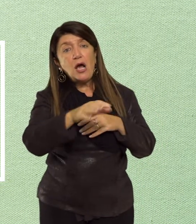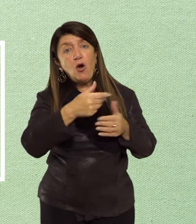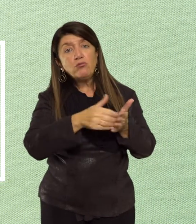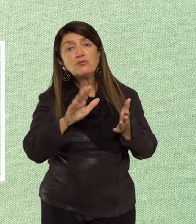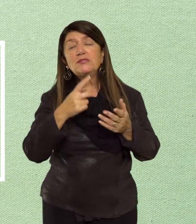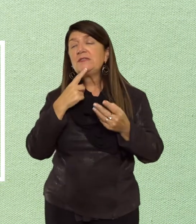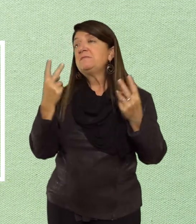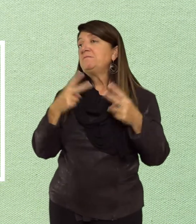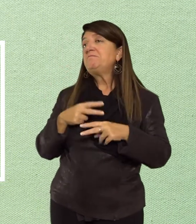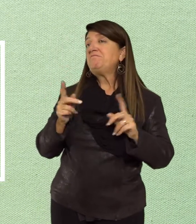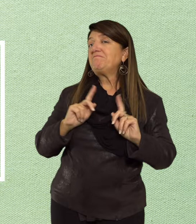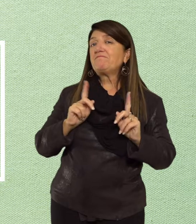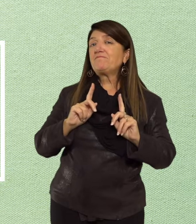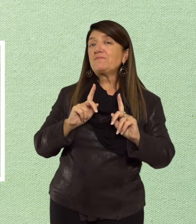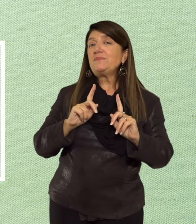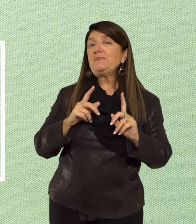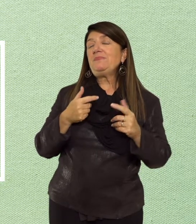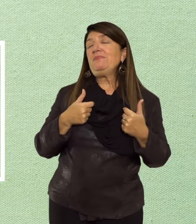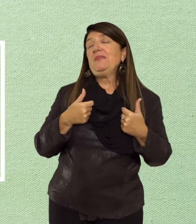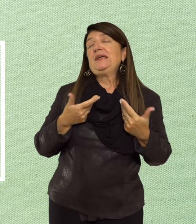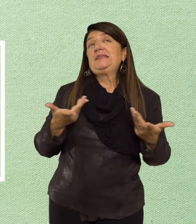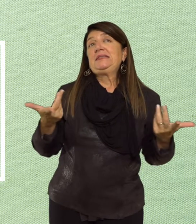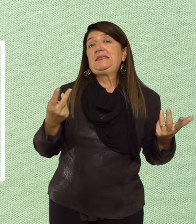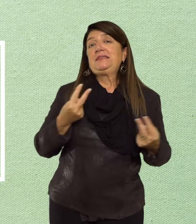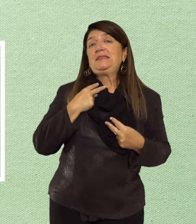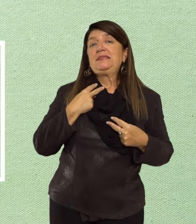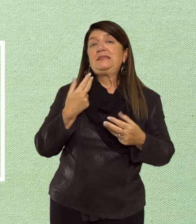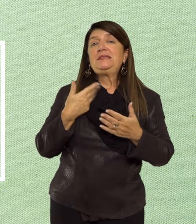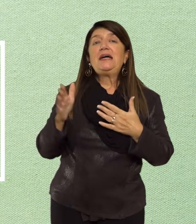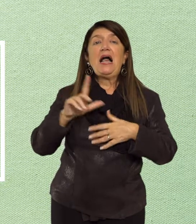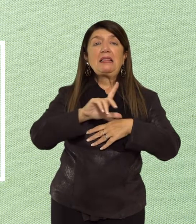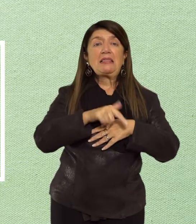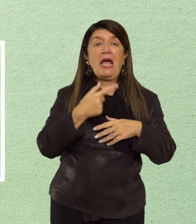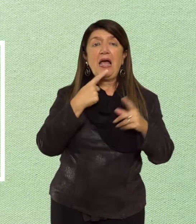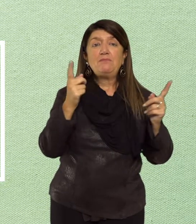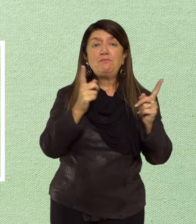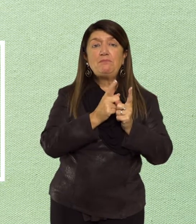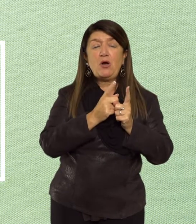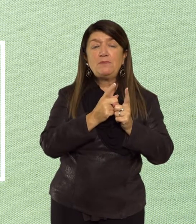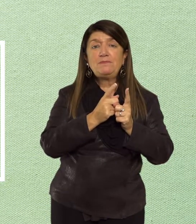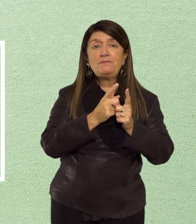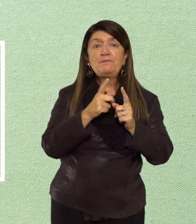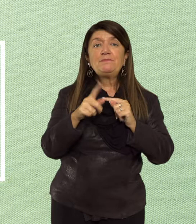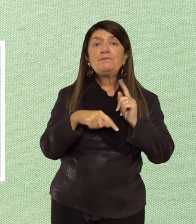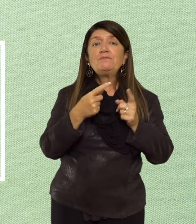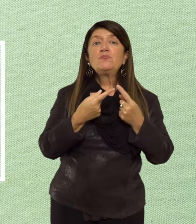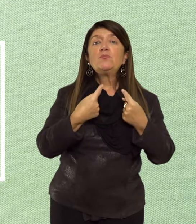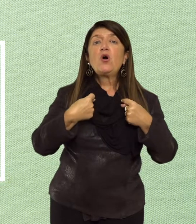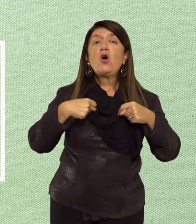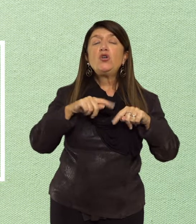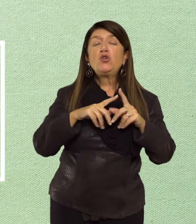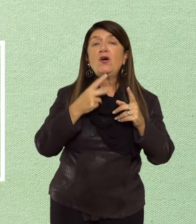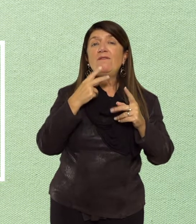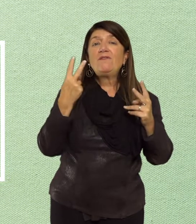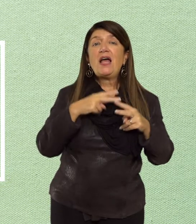tutto? realtà l'ho abbandonato perché comunque il tempo che abbiamo è poco. Poi un po' noi degli sport minori il calcio